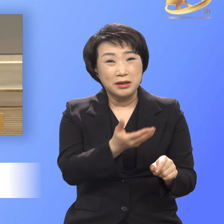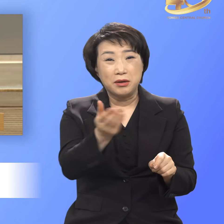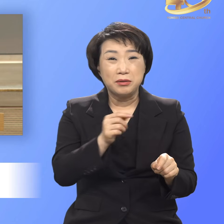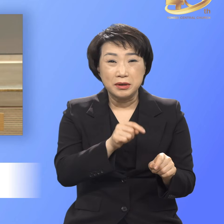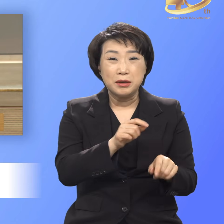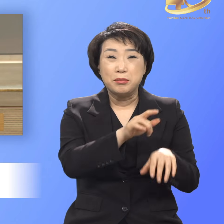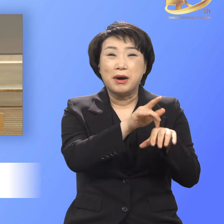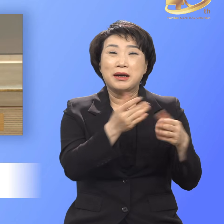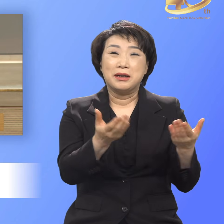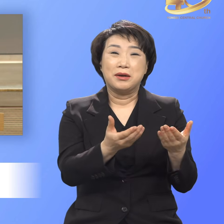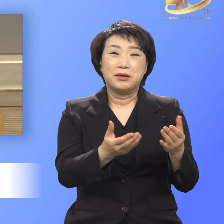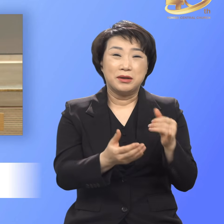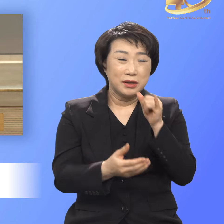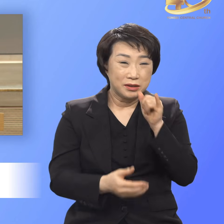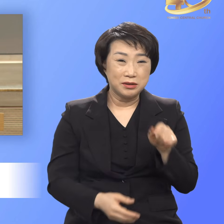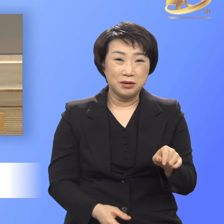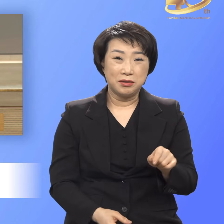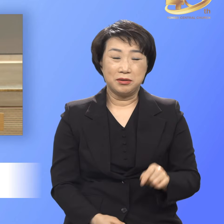마귀의 수작이에요.